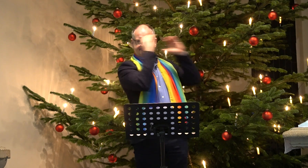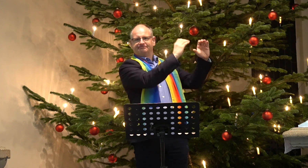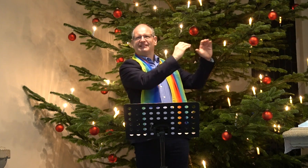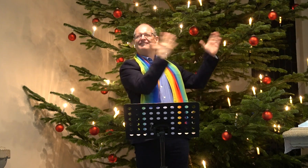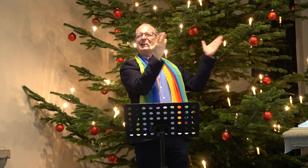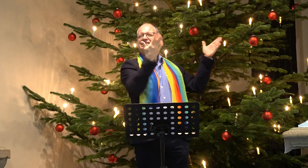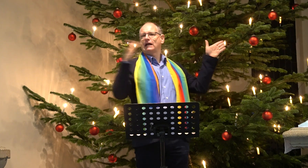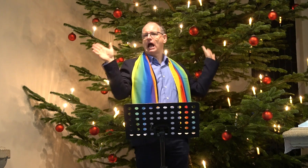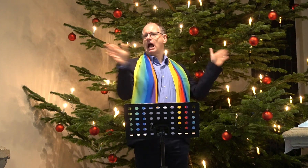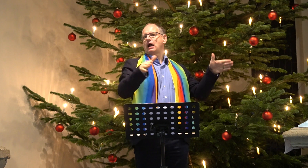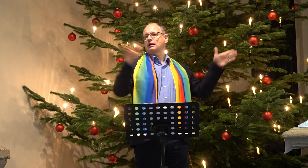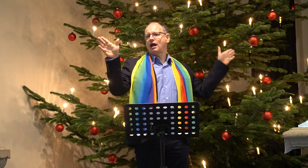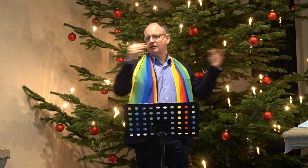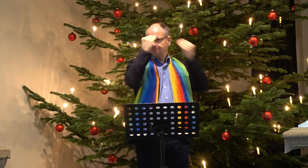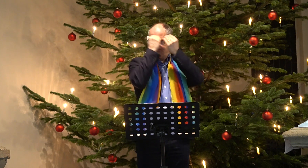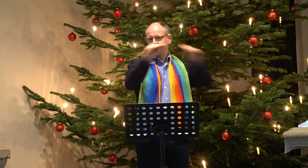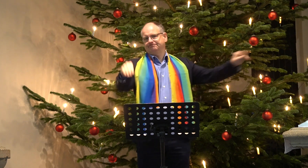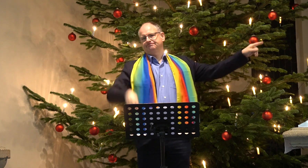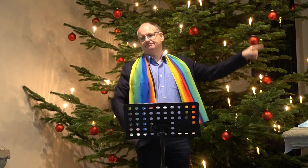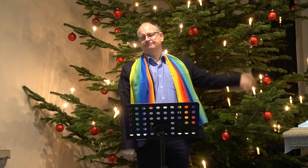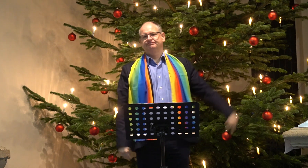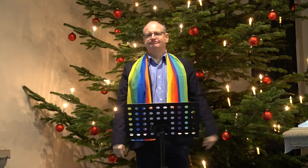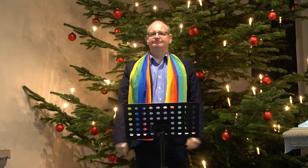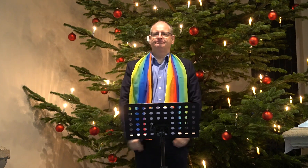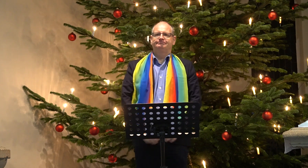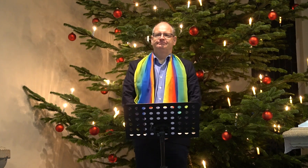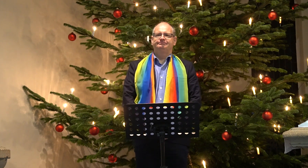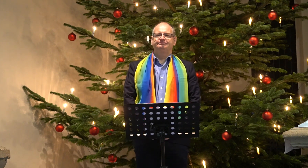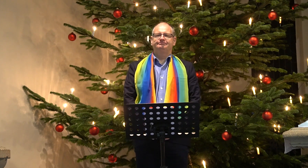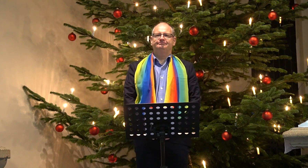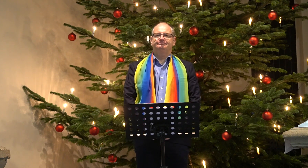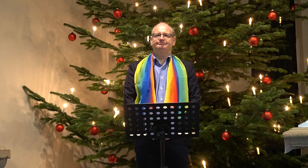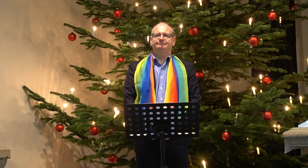Wir wollen sehen, was die Engel uns verkündet haben.